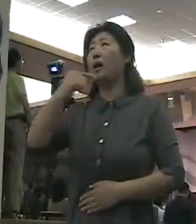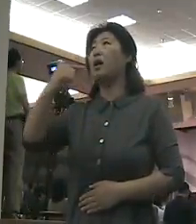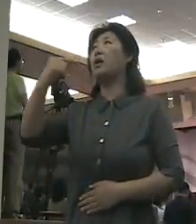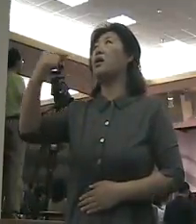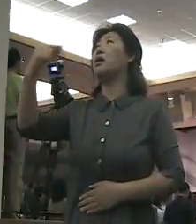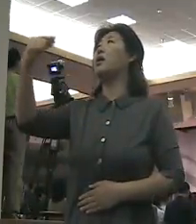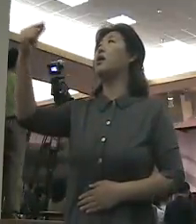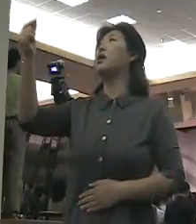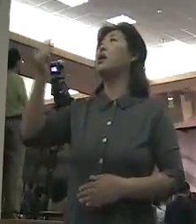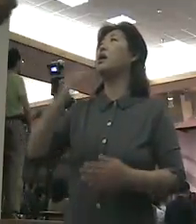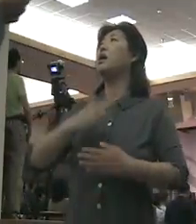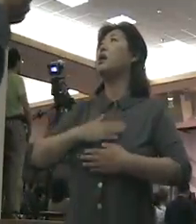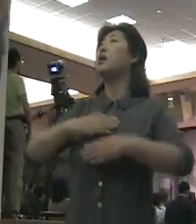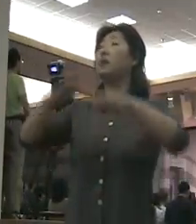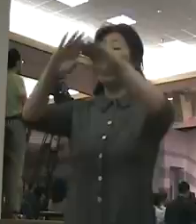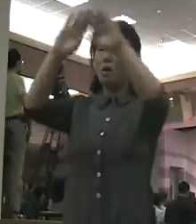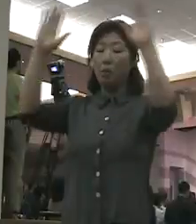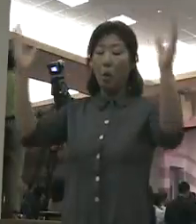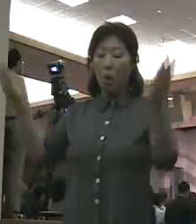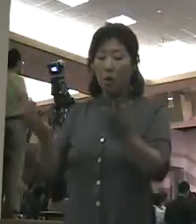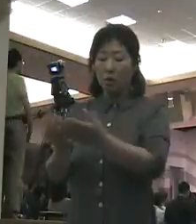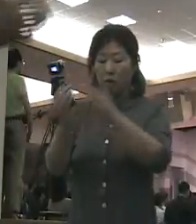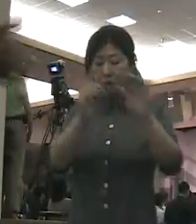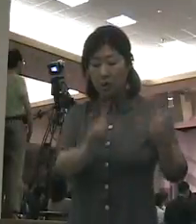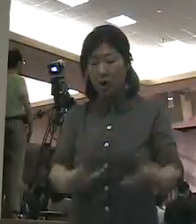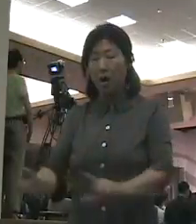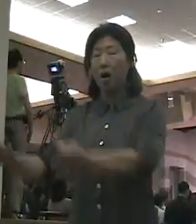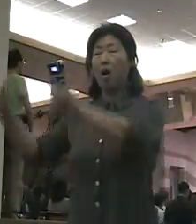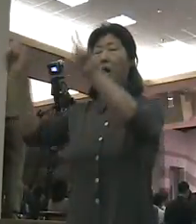원하네. 내 모든 삶